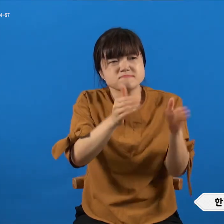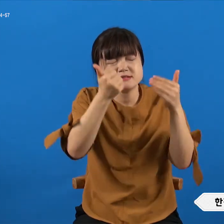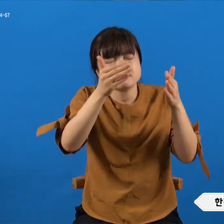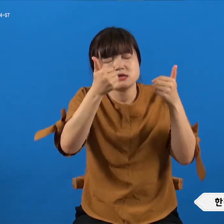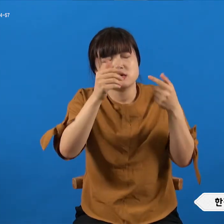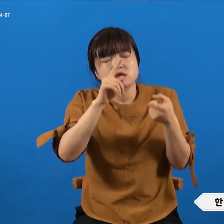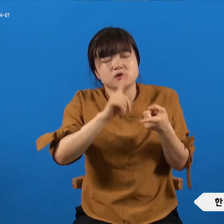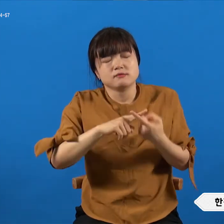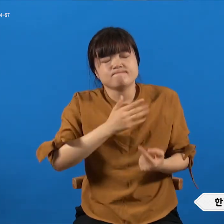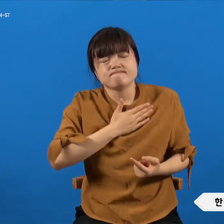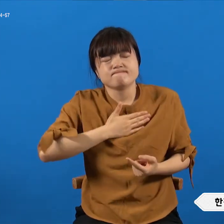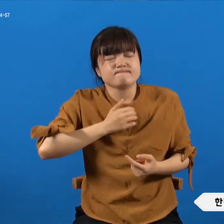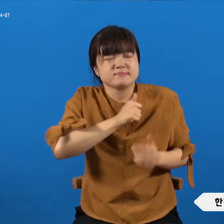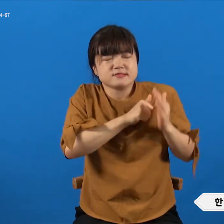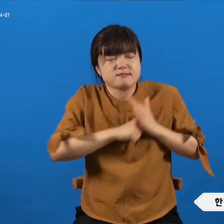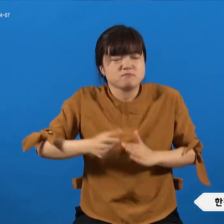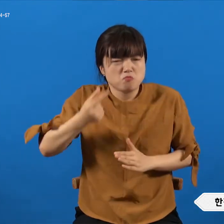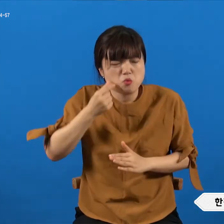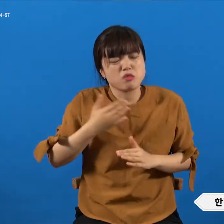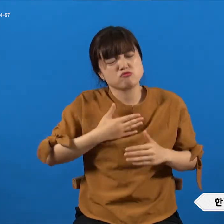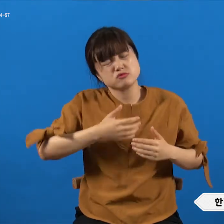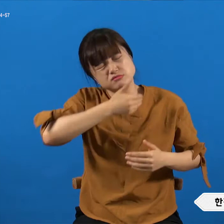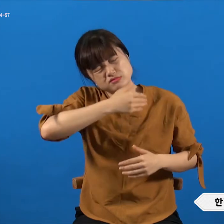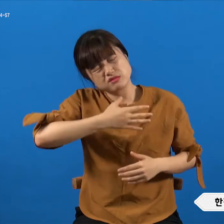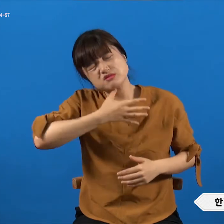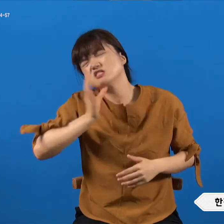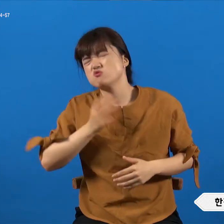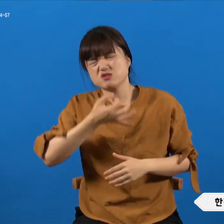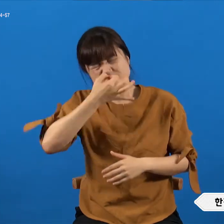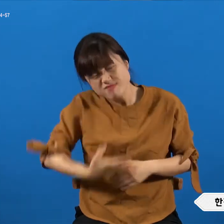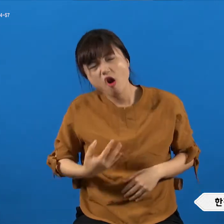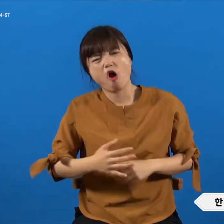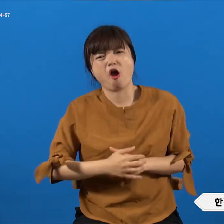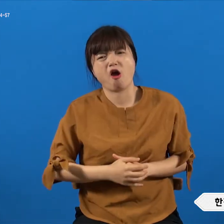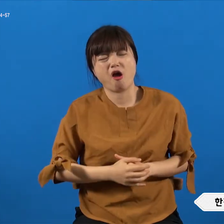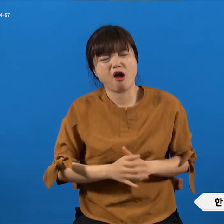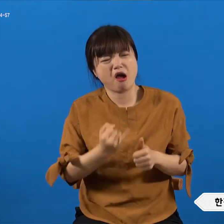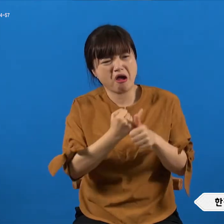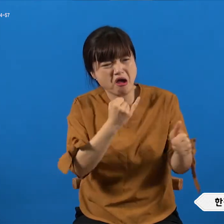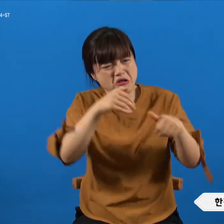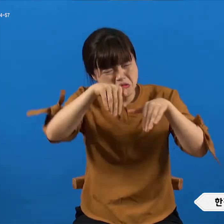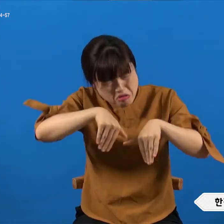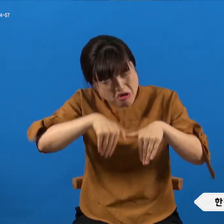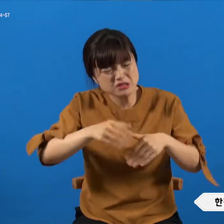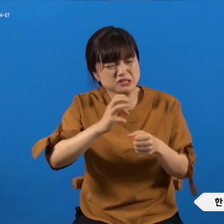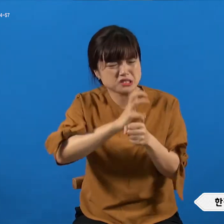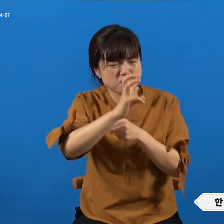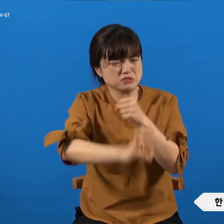받아줄 여력이 없어요. 나도 늙고 지쳤어요. 남편의